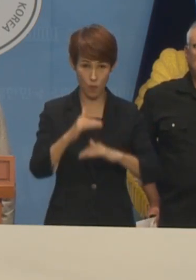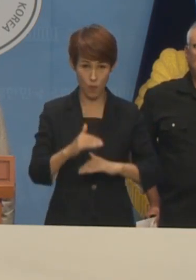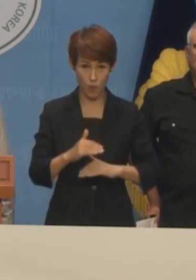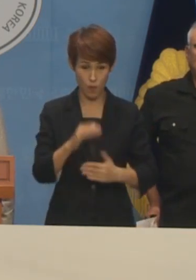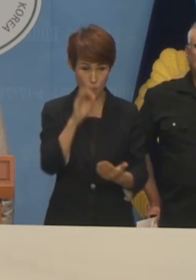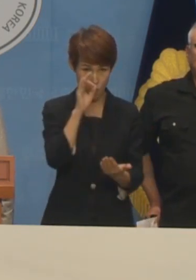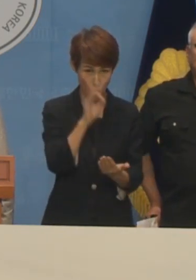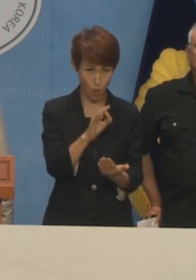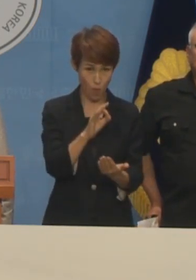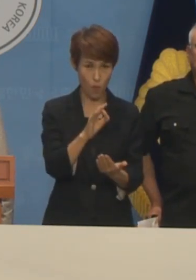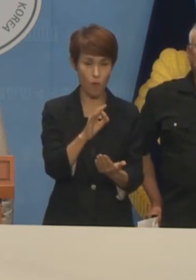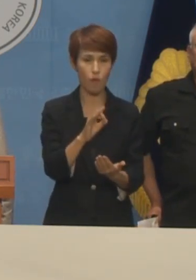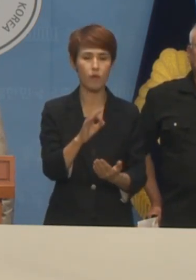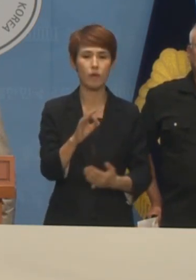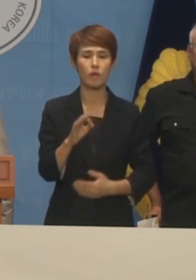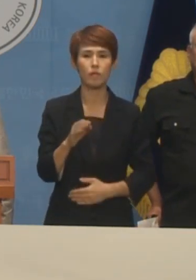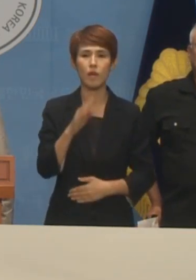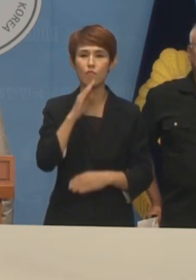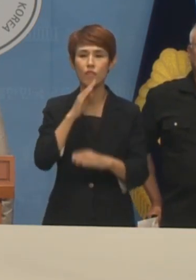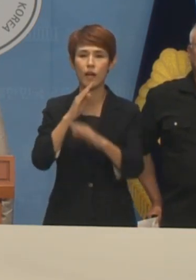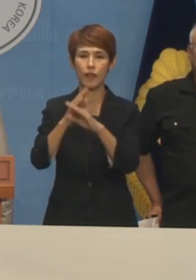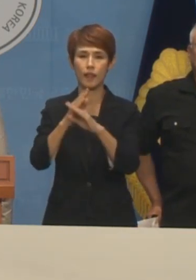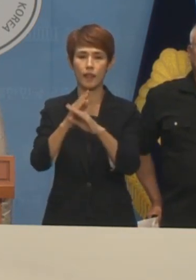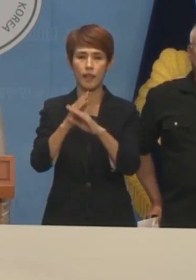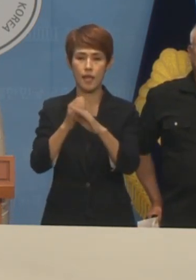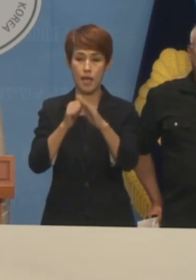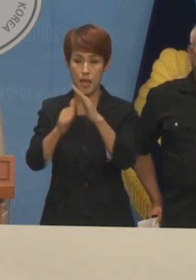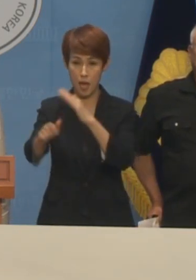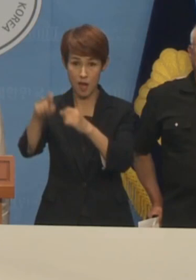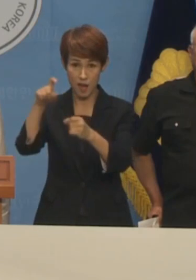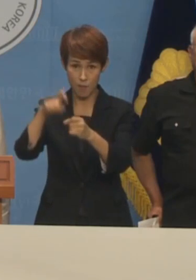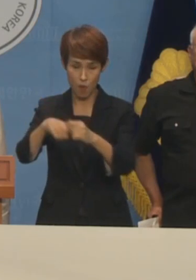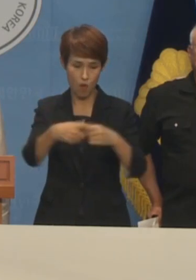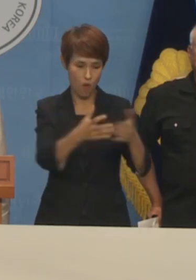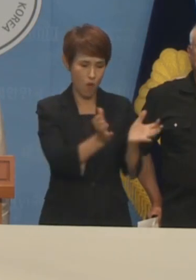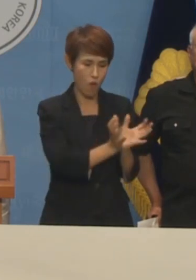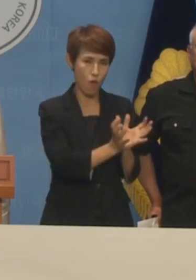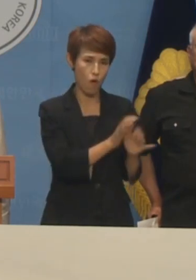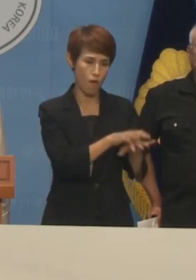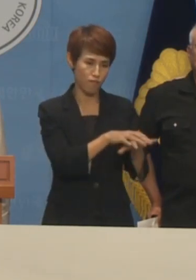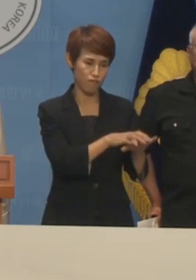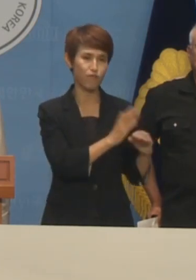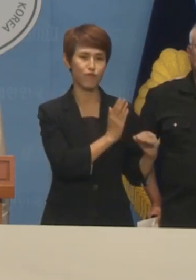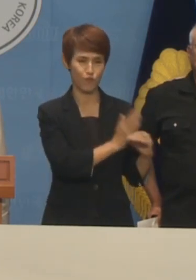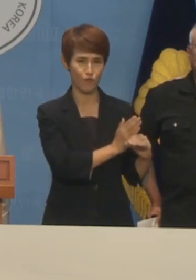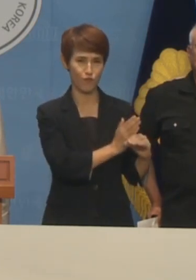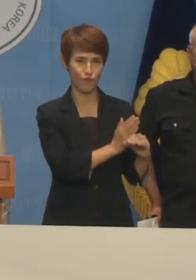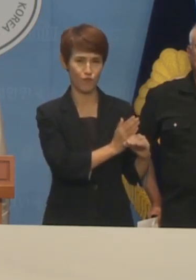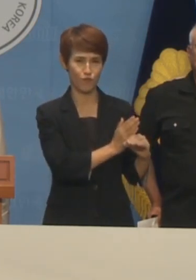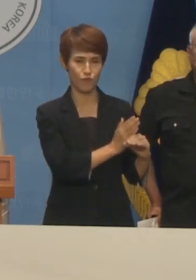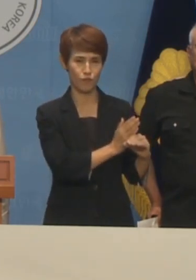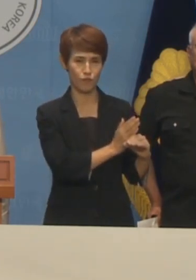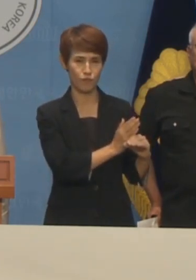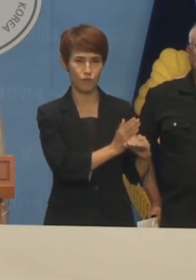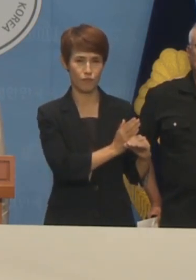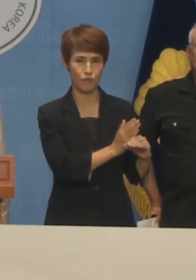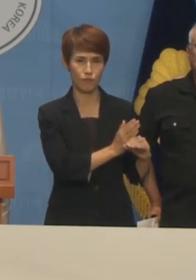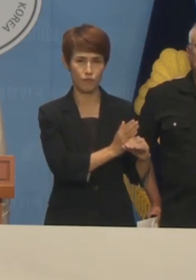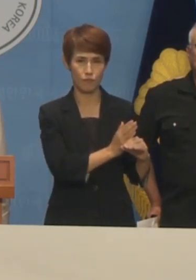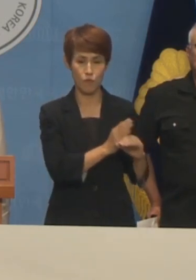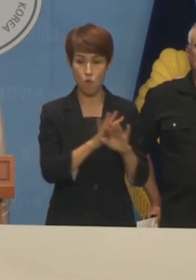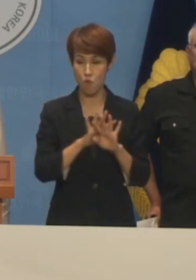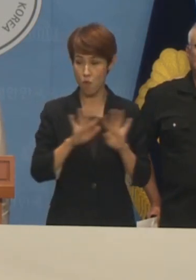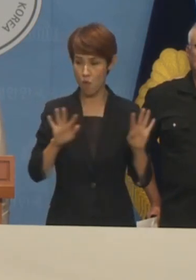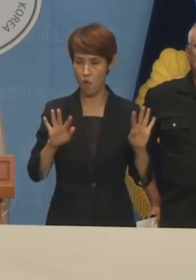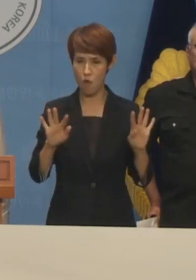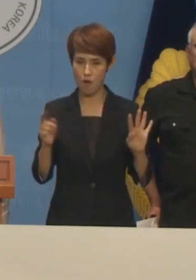우리 방북단을 구성하고 있는데 방북단 동지들이 이 문단별로 이렇게